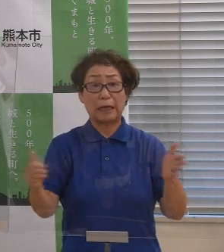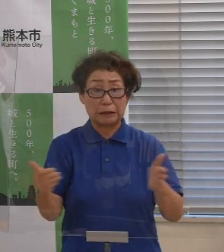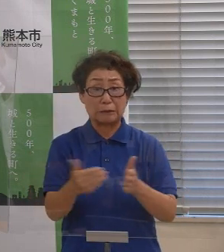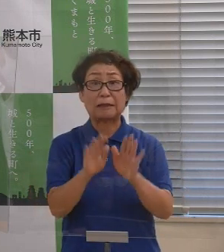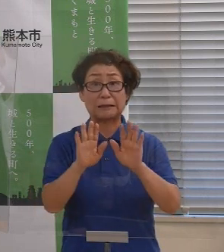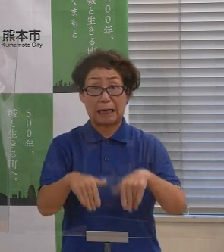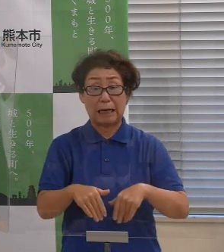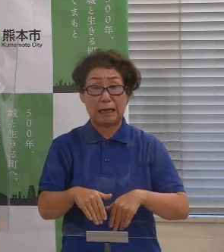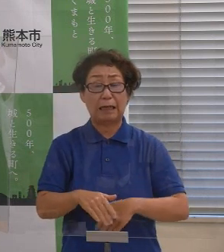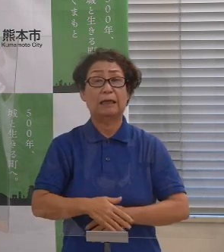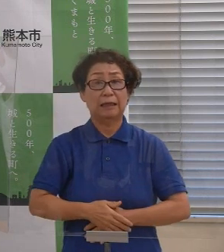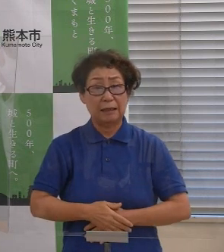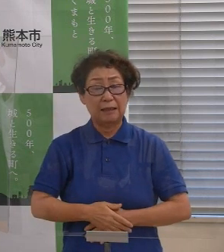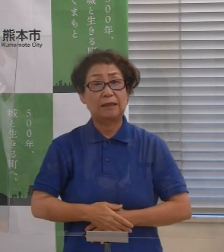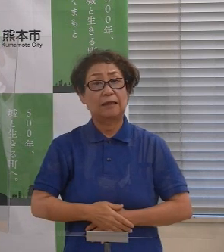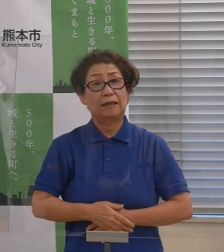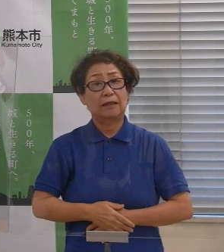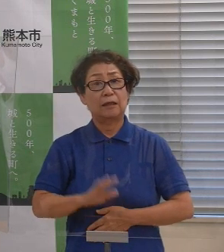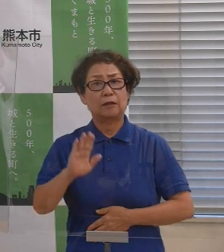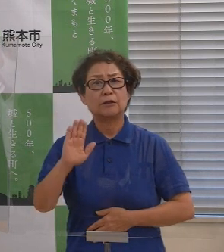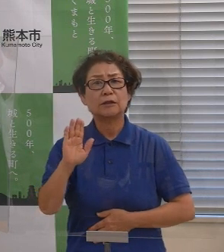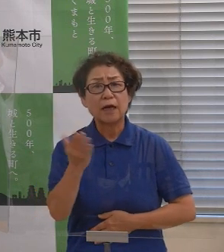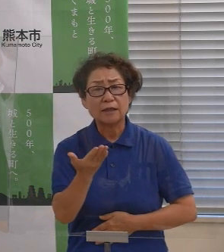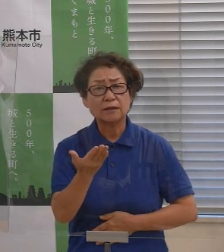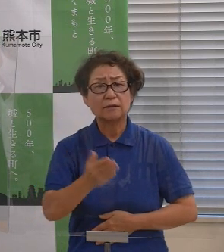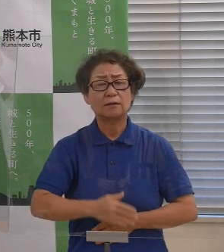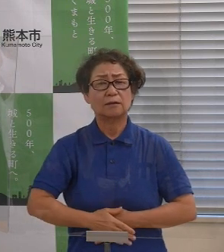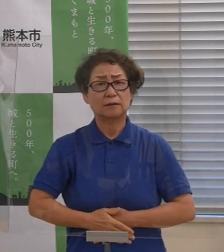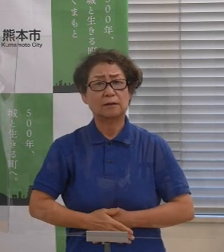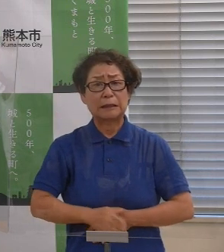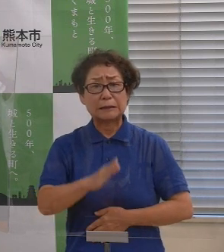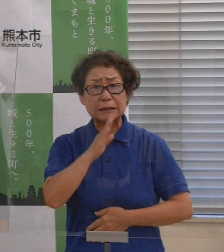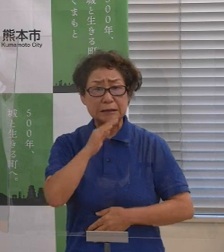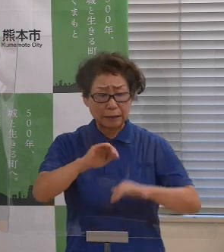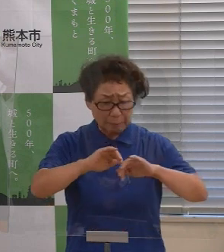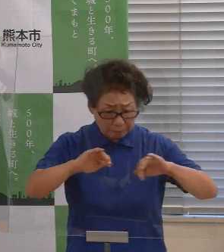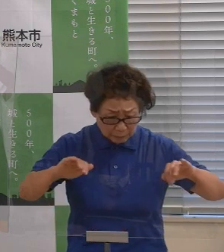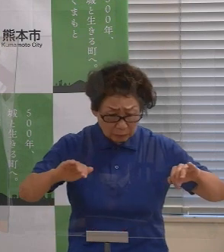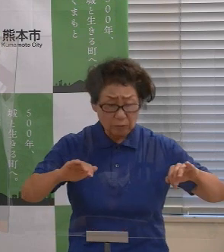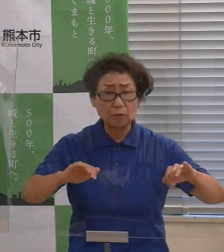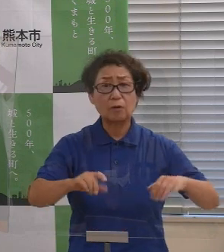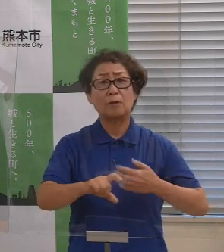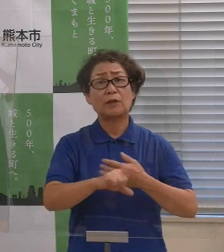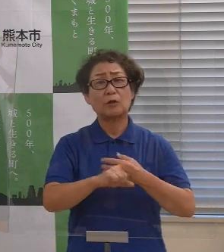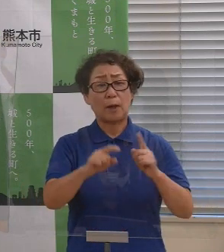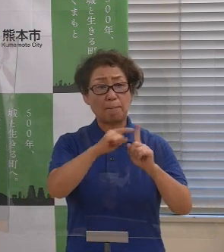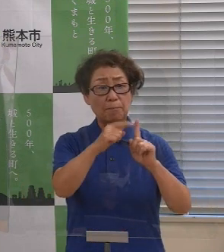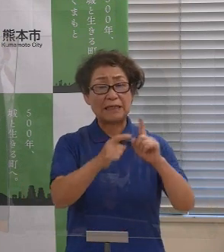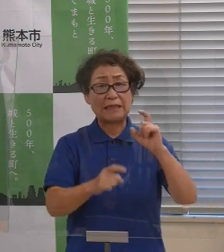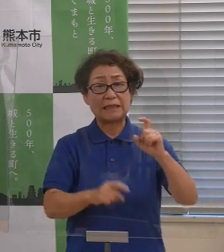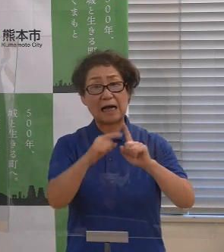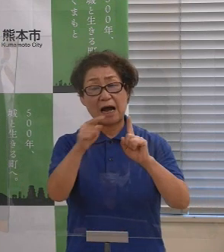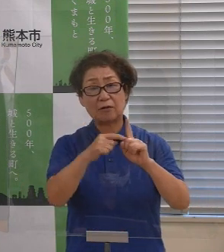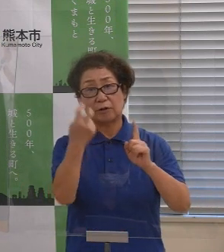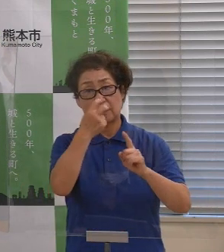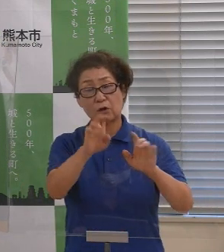ました。で、ところが、実際にですね、例えばその PCR 検査